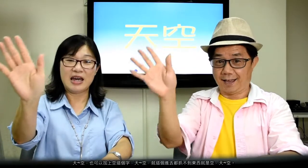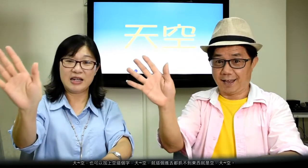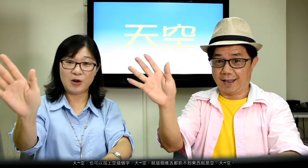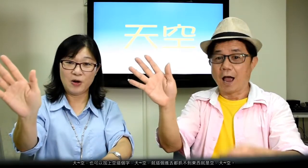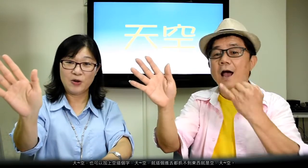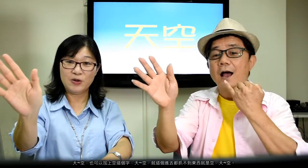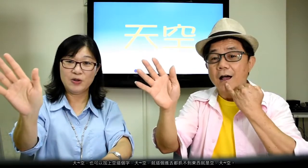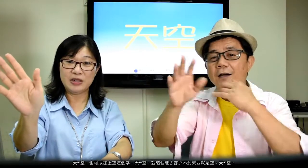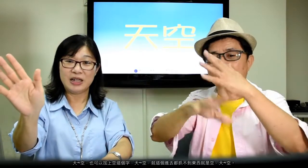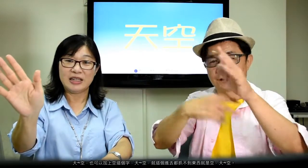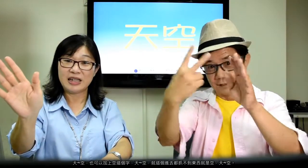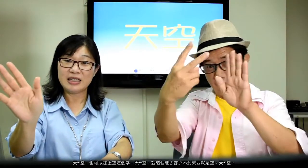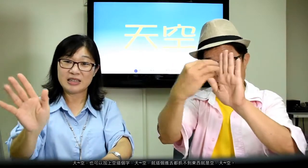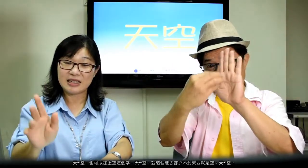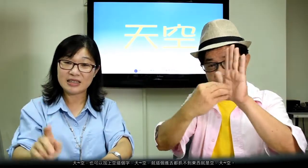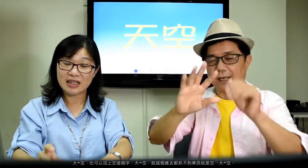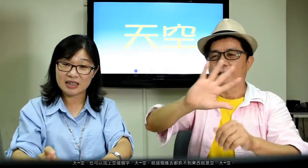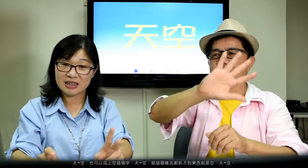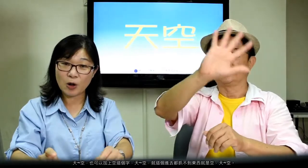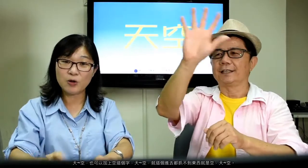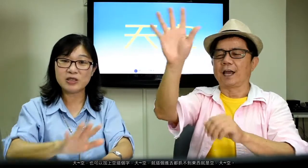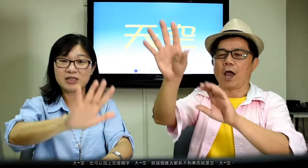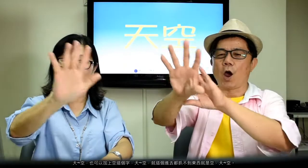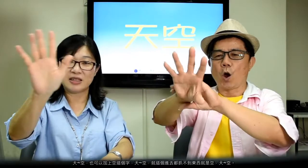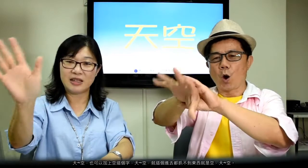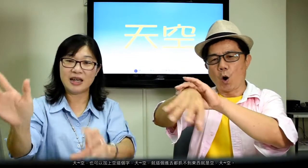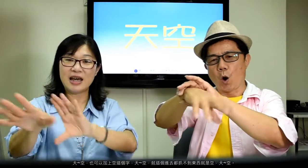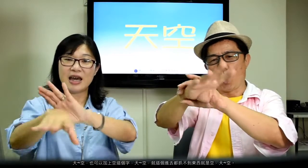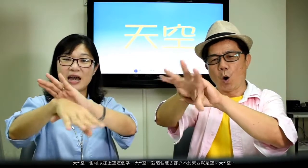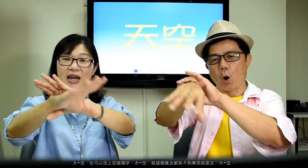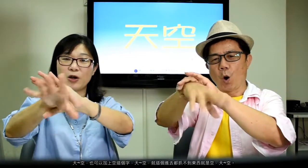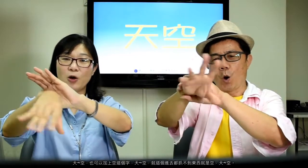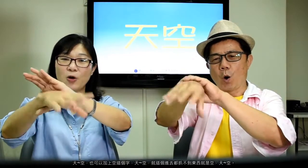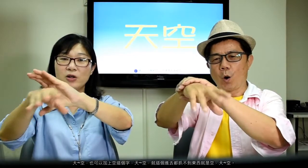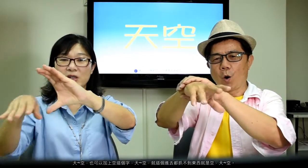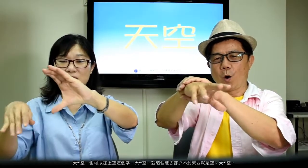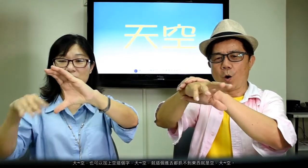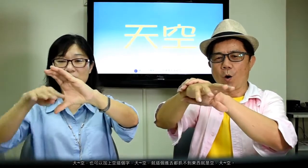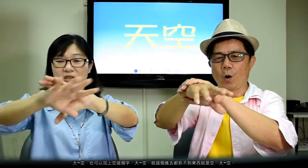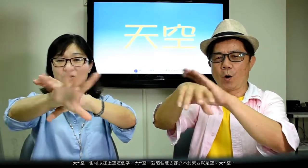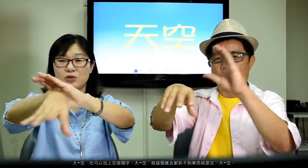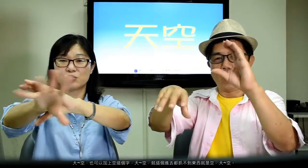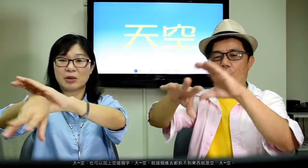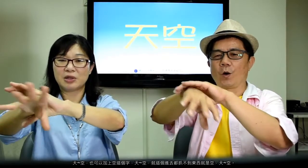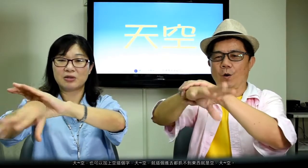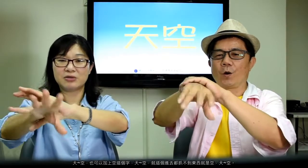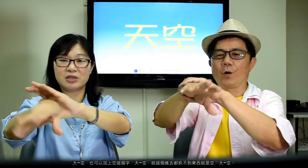天空，也可以加上空这个字，天空。就这个进去都抓不到东西，